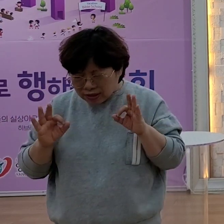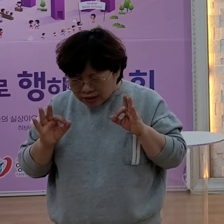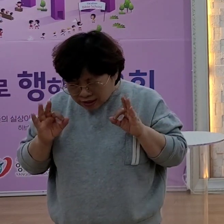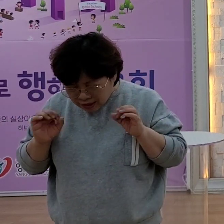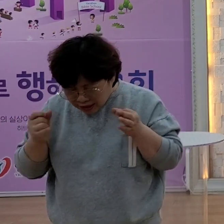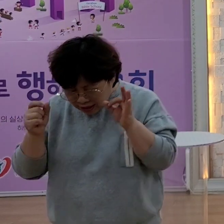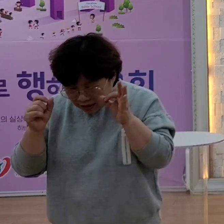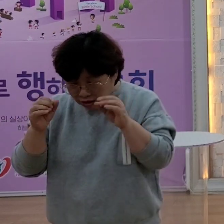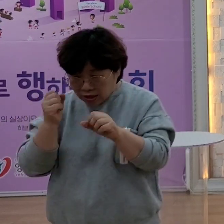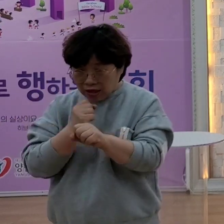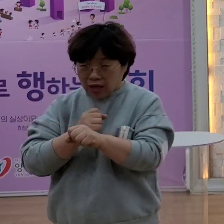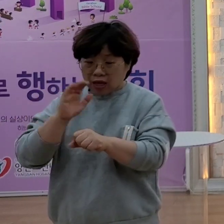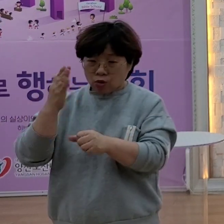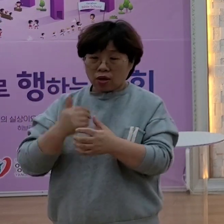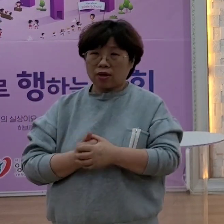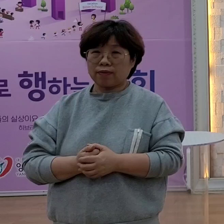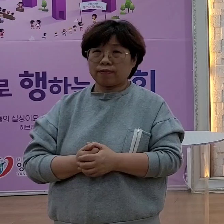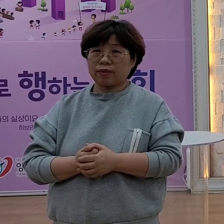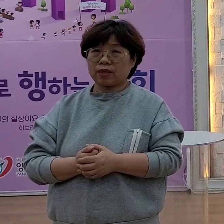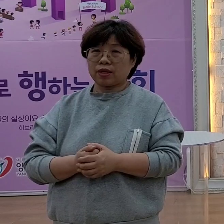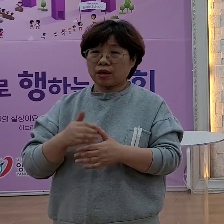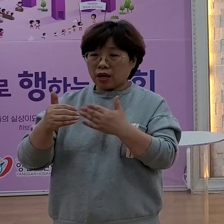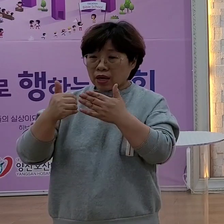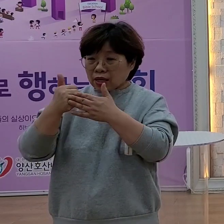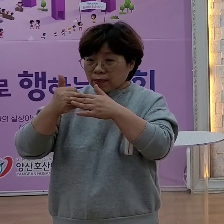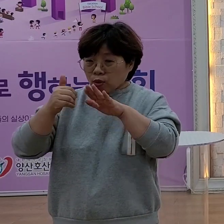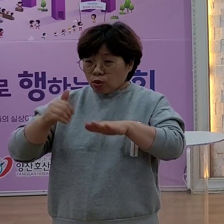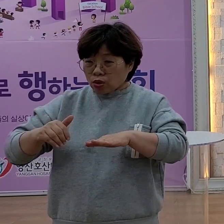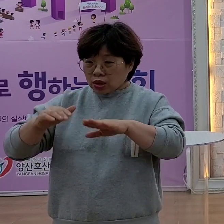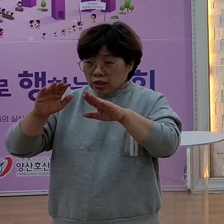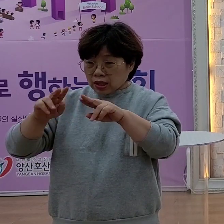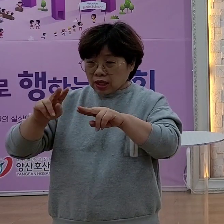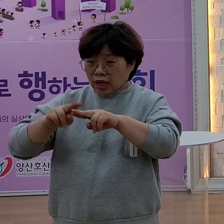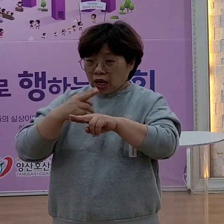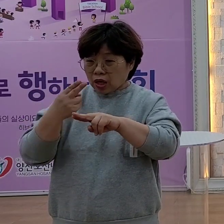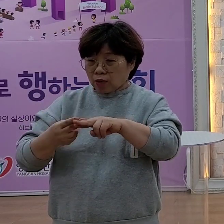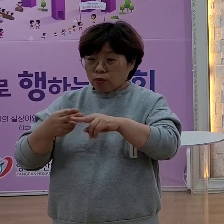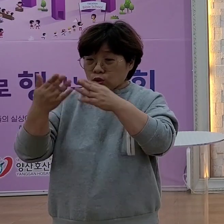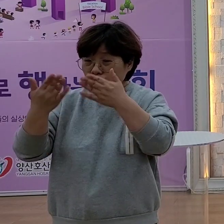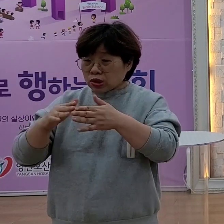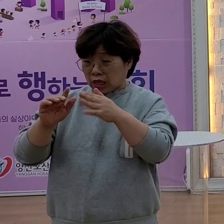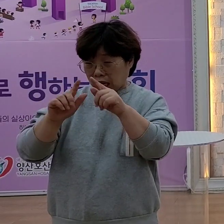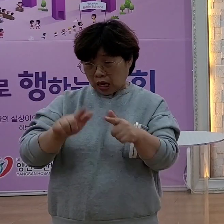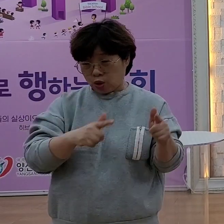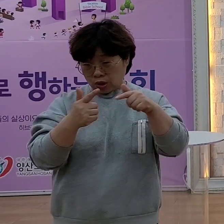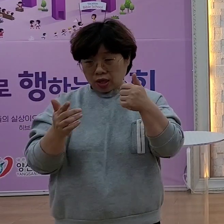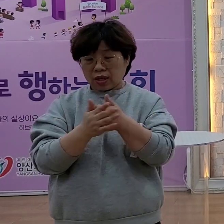왜? 하나님께서 나에게 주신, 오늘 생명을 주신 너무나도 귀한 선물이기 때문이다라는